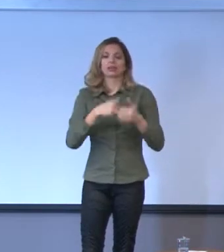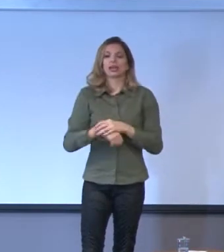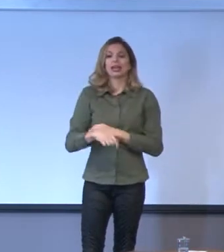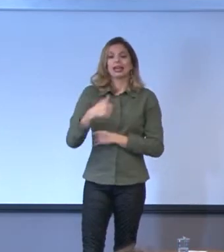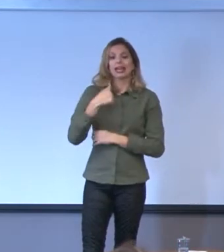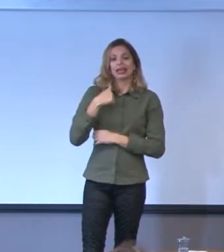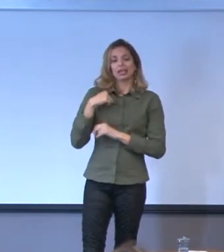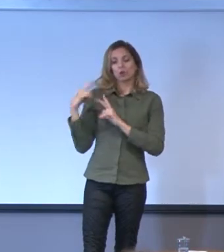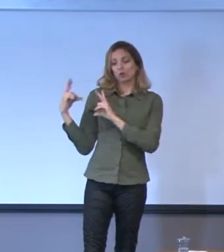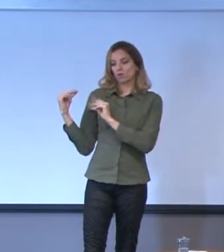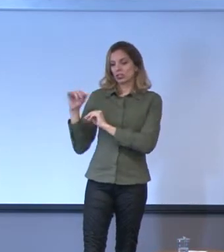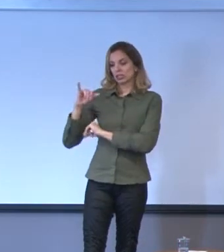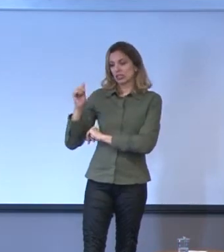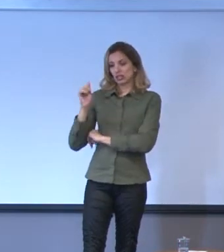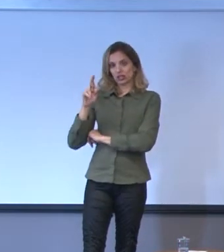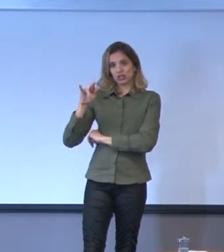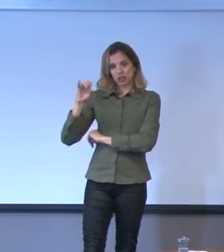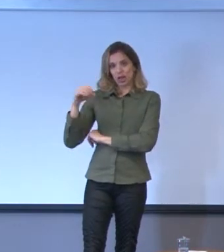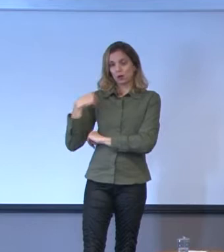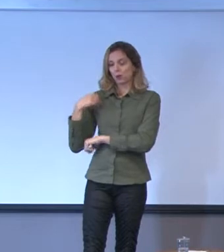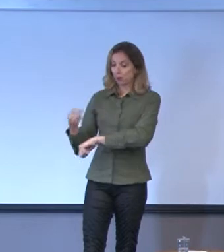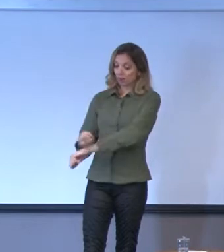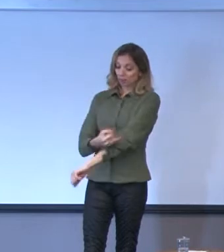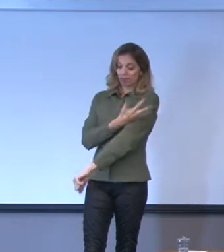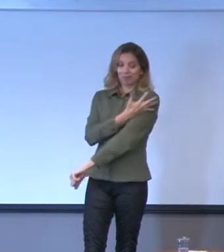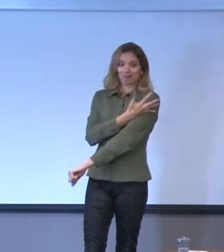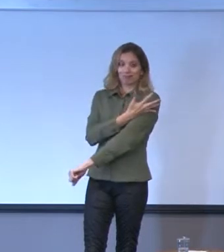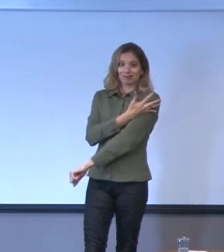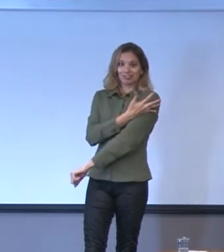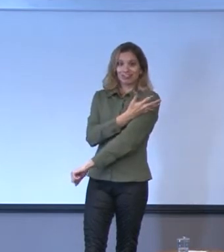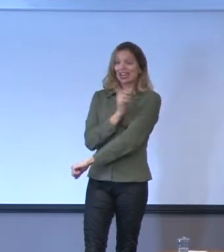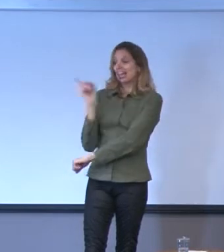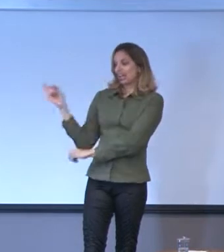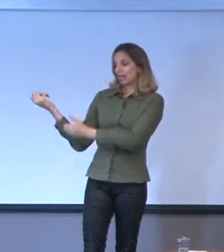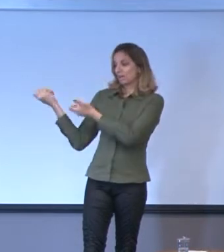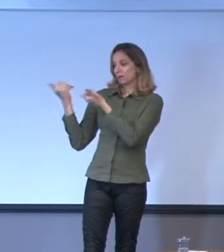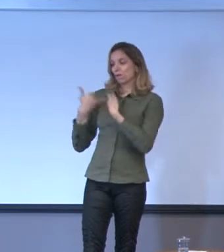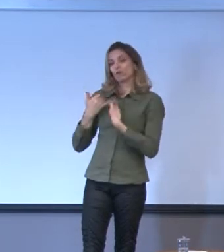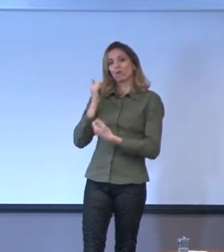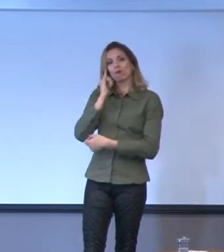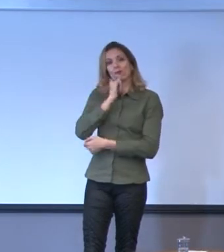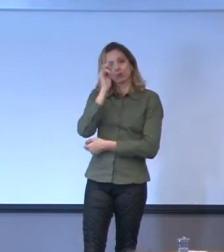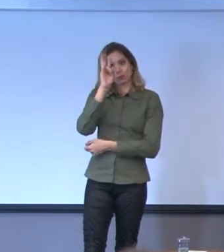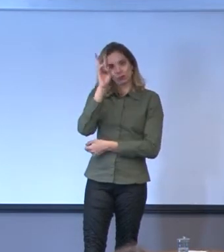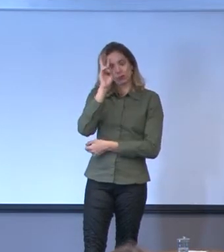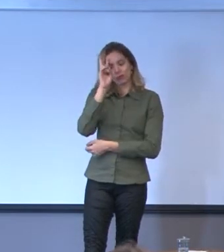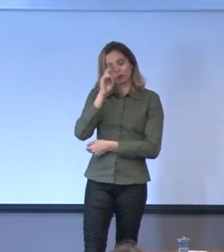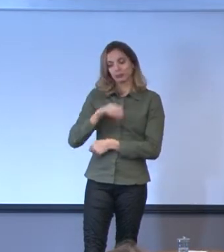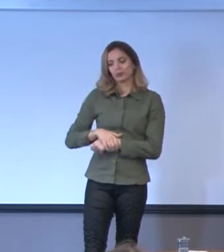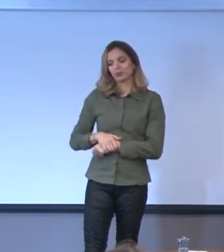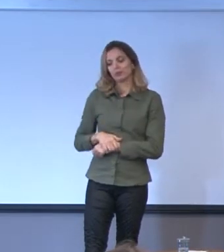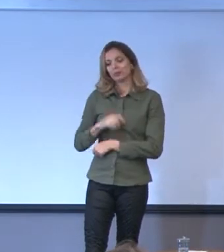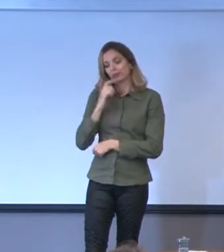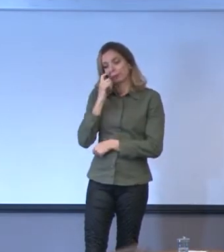eu conversei com o Jairo a primeira vez, eu fiquei muito emocionada com a história que ele me contou. Eu acho que é importante...